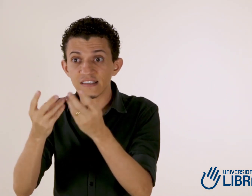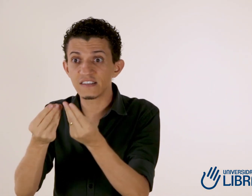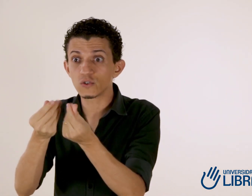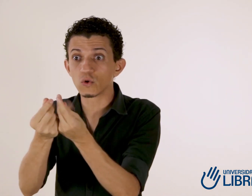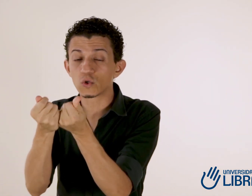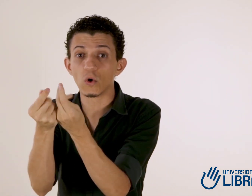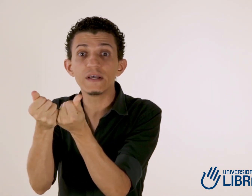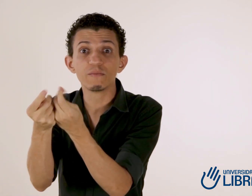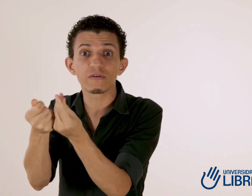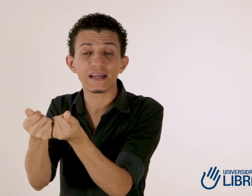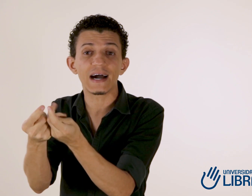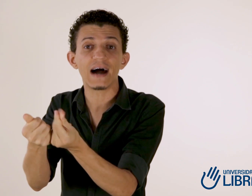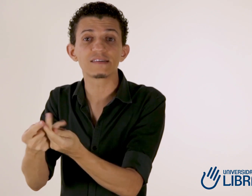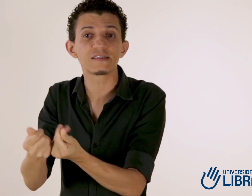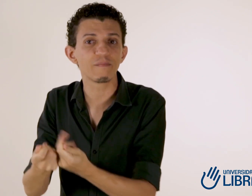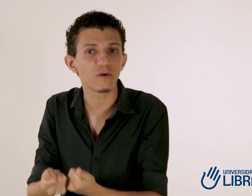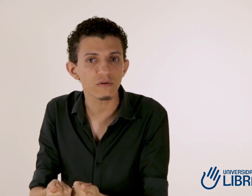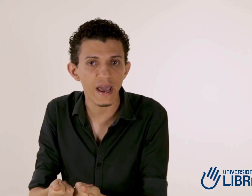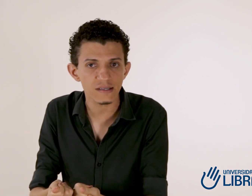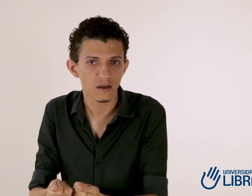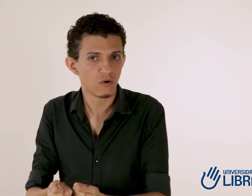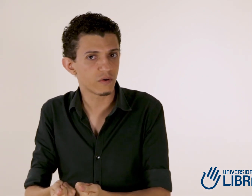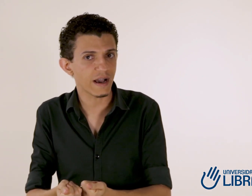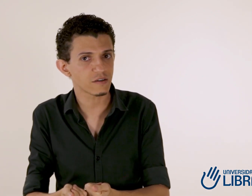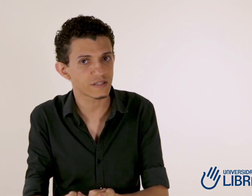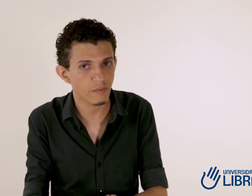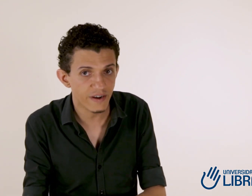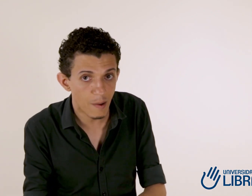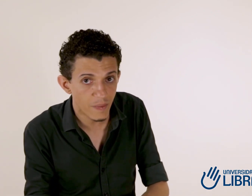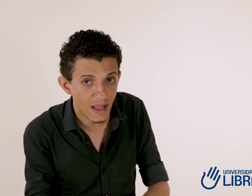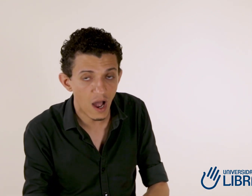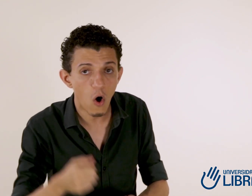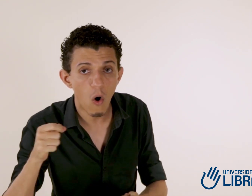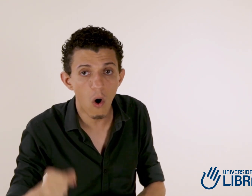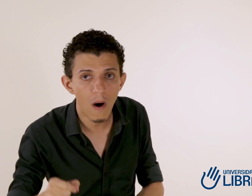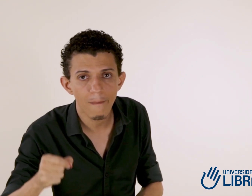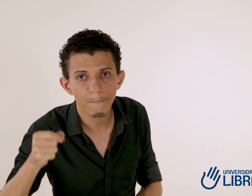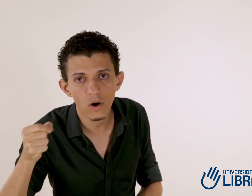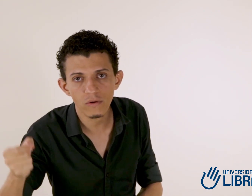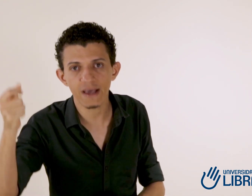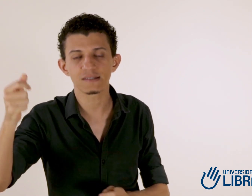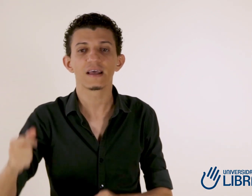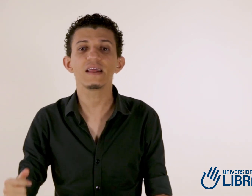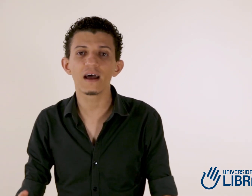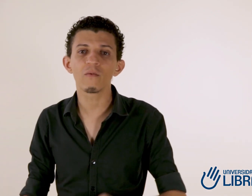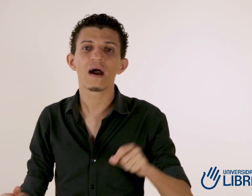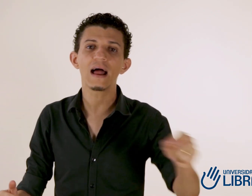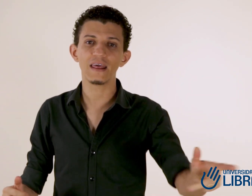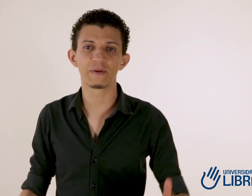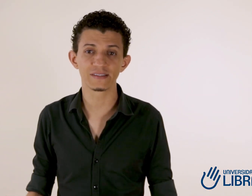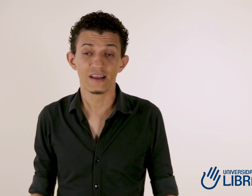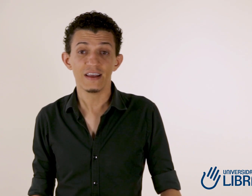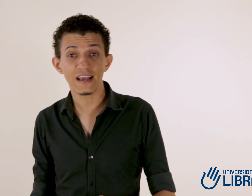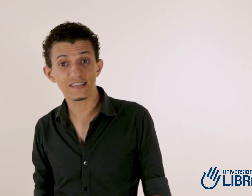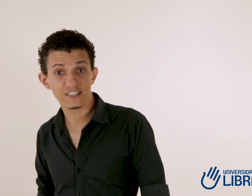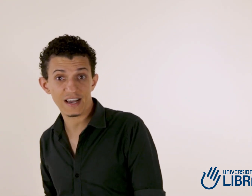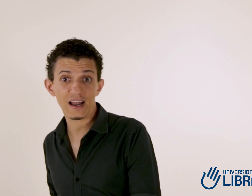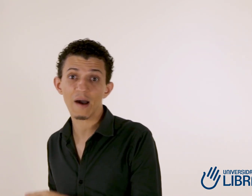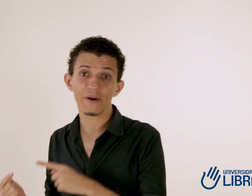essas instruções muito detalhadas assim em português, o que seu cérebro vai captar? O português e não a Libras. E aí você chega lá para